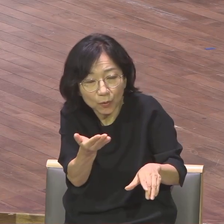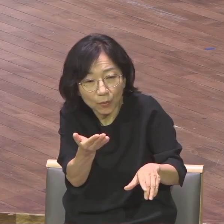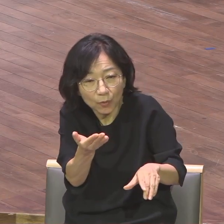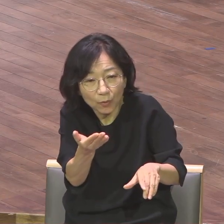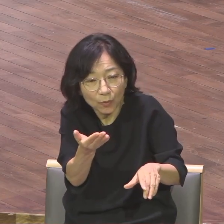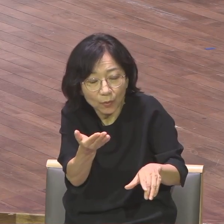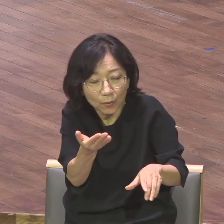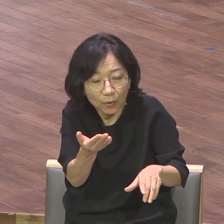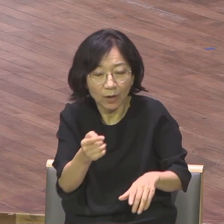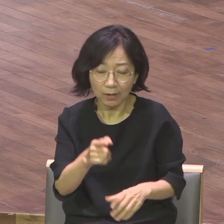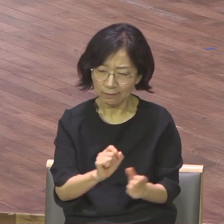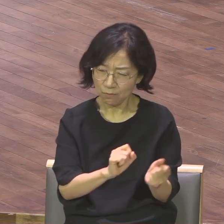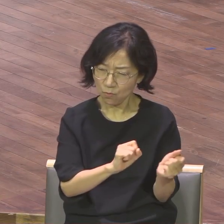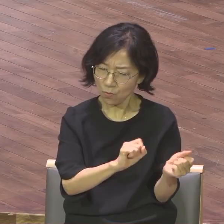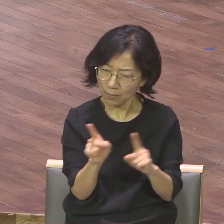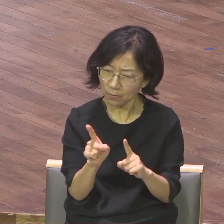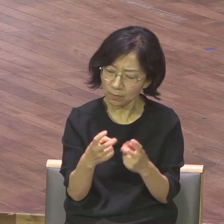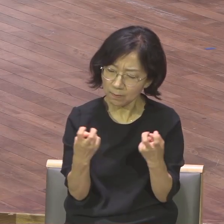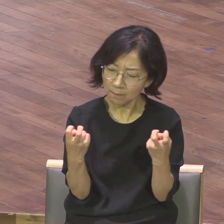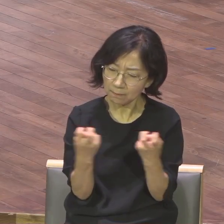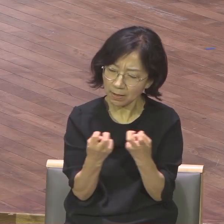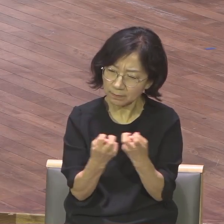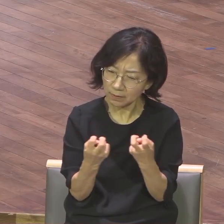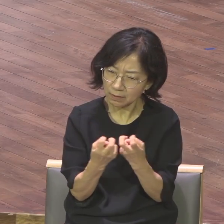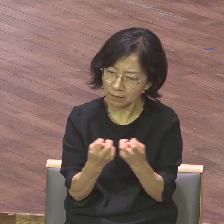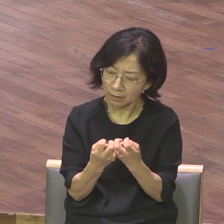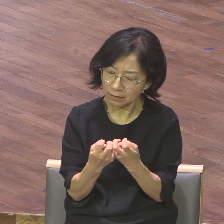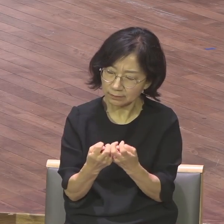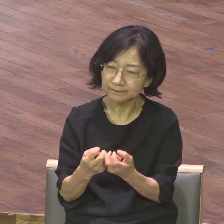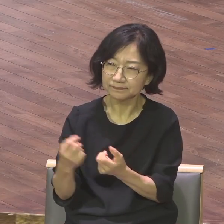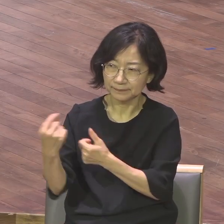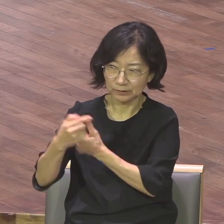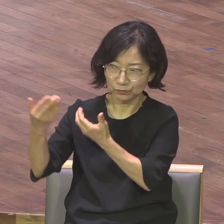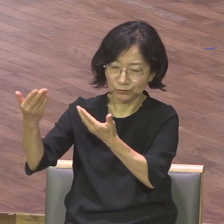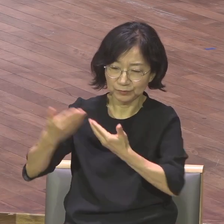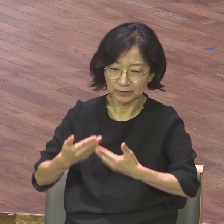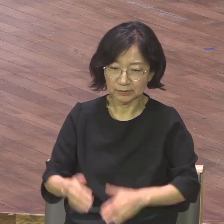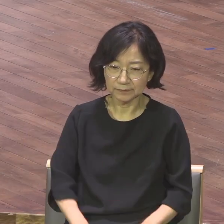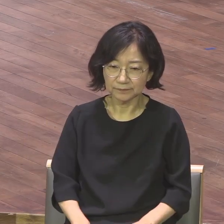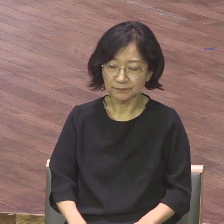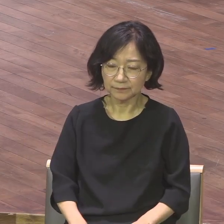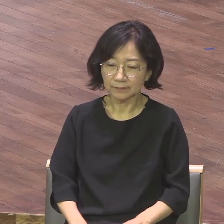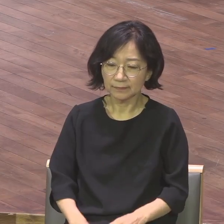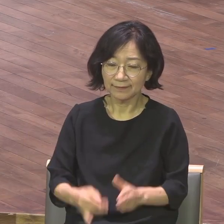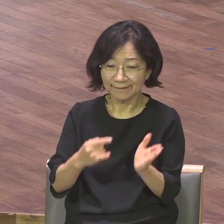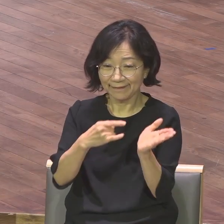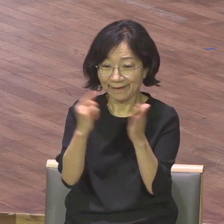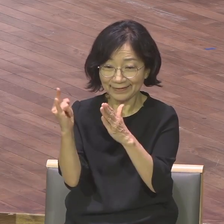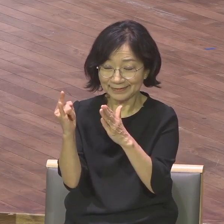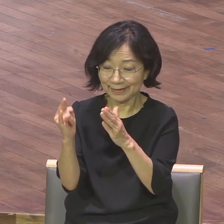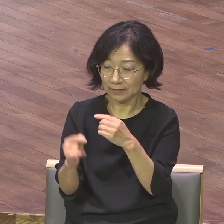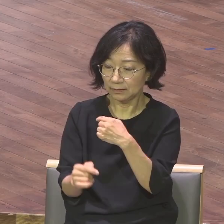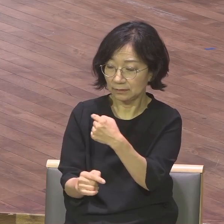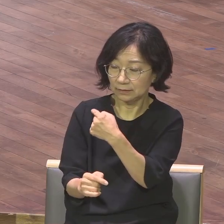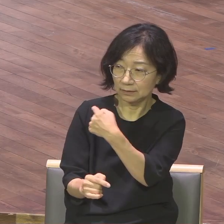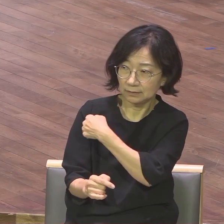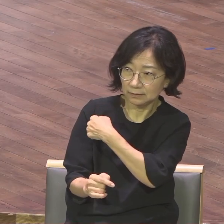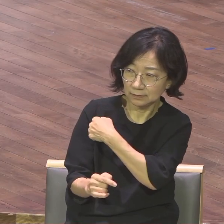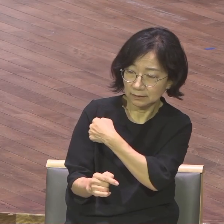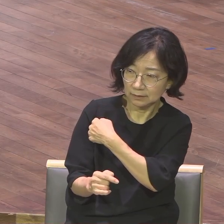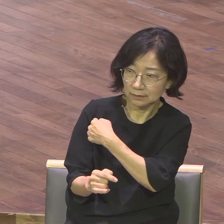현장을 어떻게 회복시킬 것인지 그 길을 제시합니다. 하나님께서 에스겔에게 내린 영적